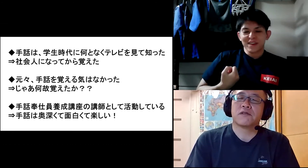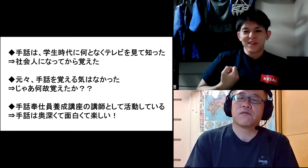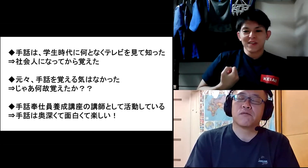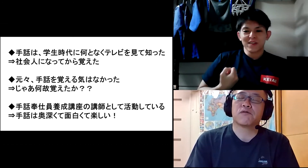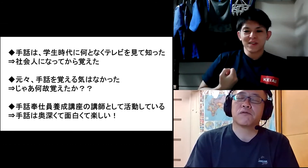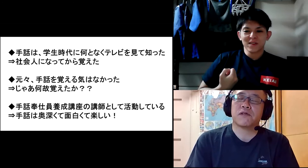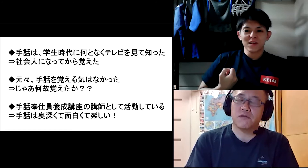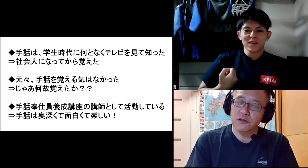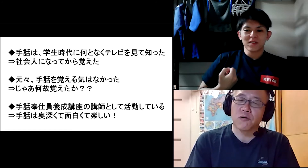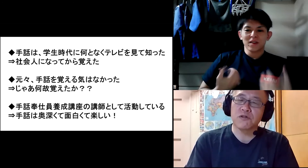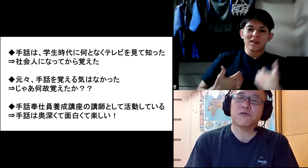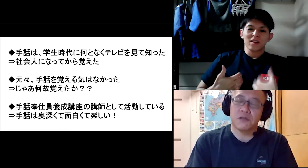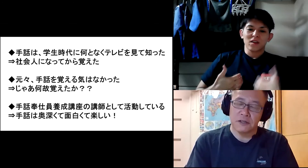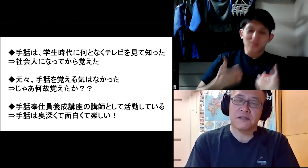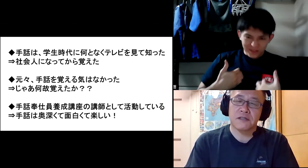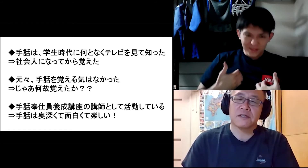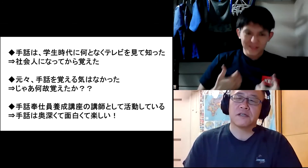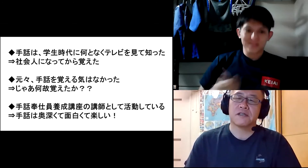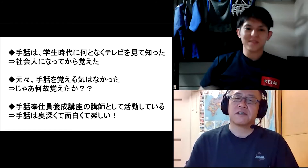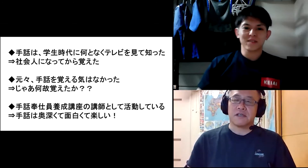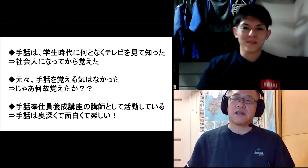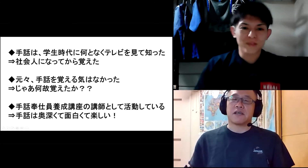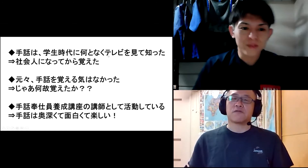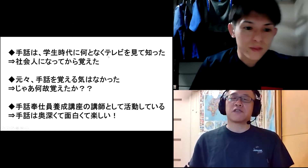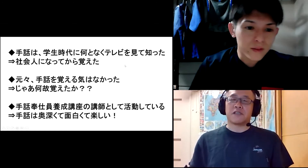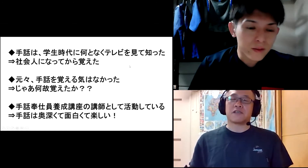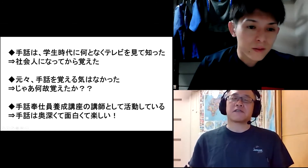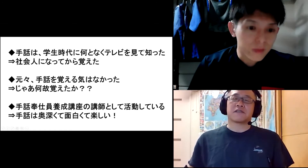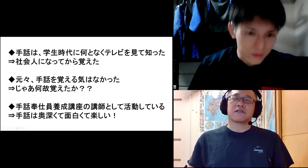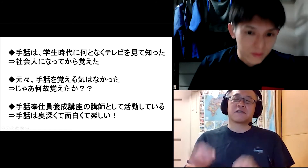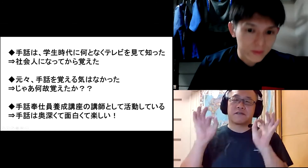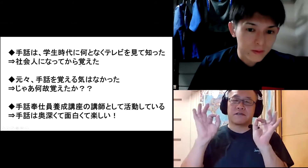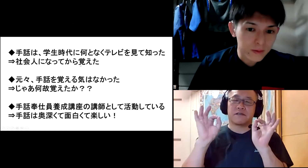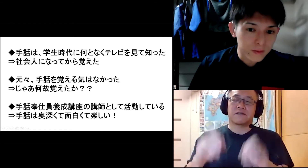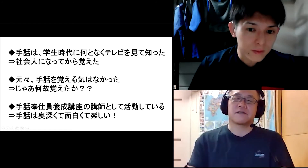すごい楽しくて面白いです。楽しいです。